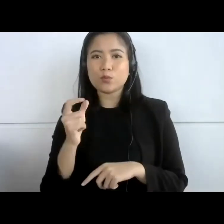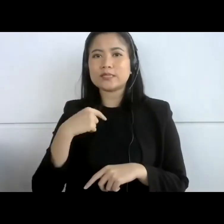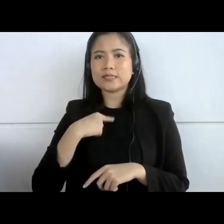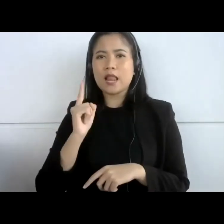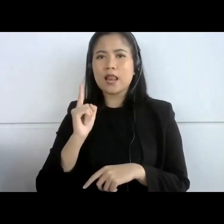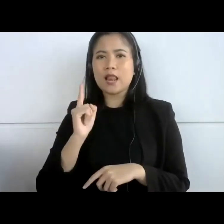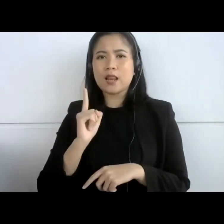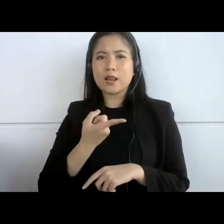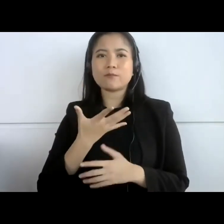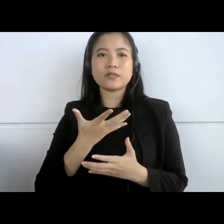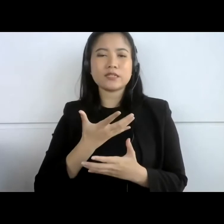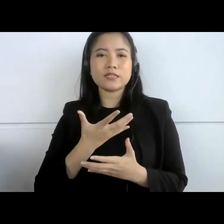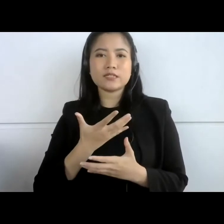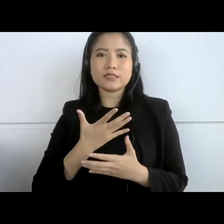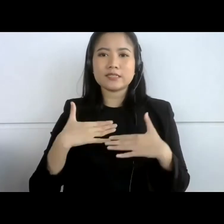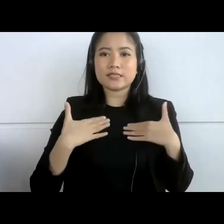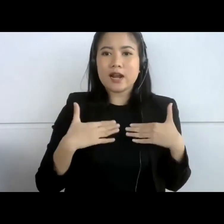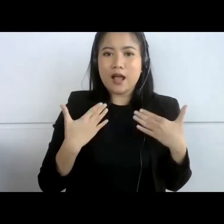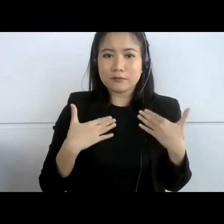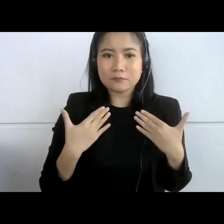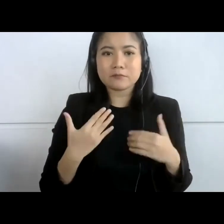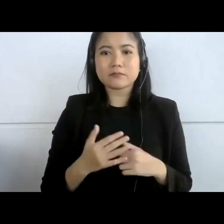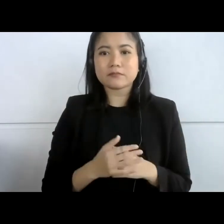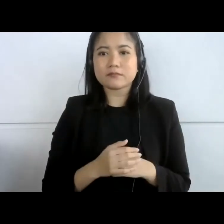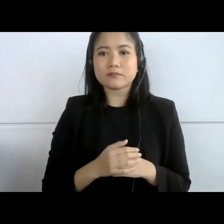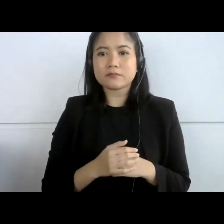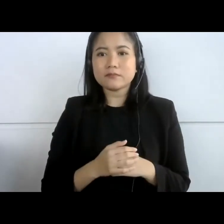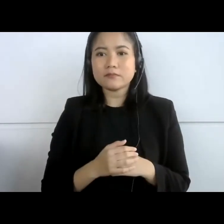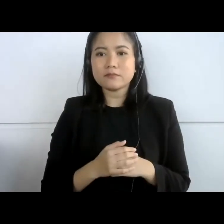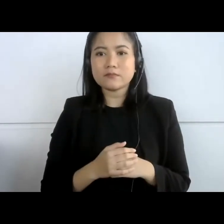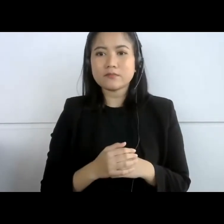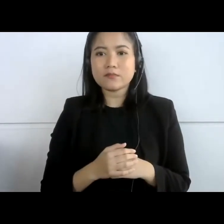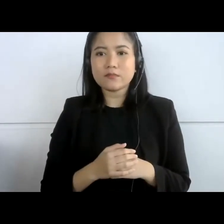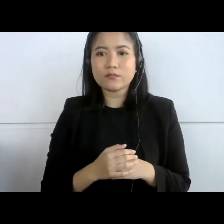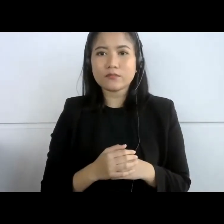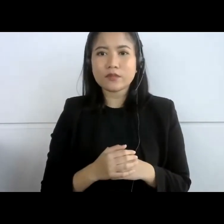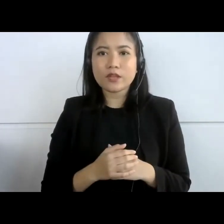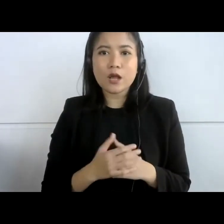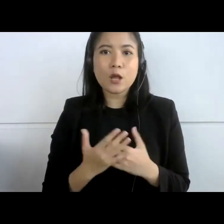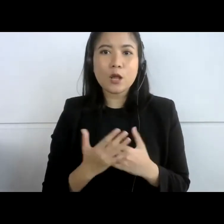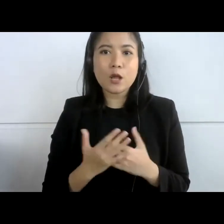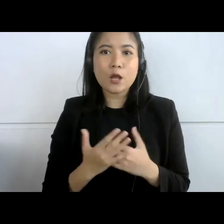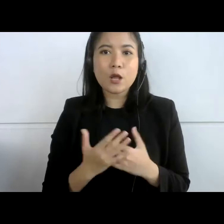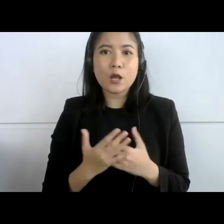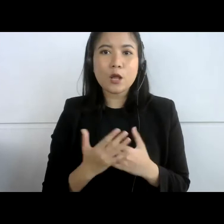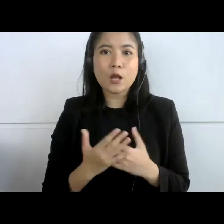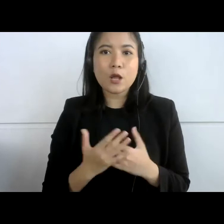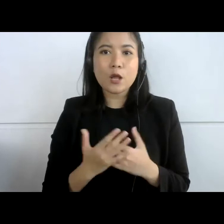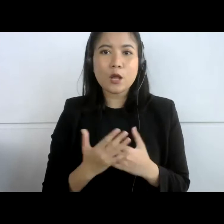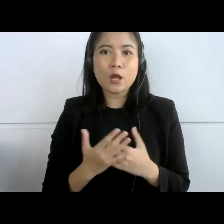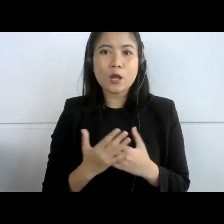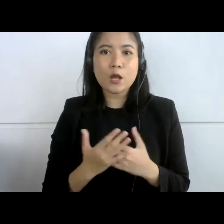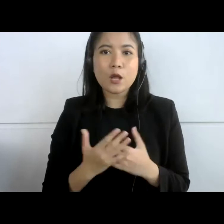kita semua ya kali ini. Termasuk juga tadi Bu Ade kita itu menyampaikan bahwa Mama tidak paham